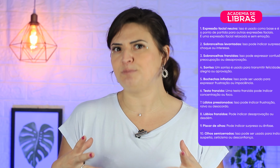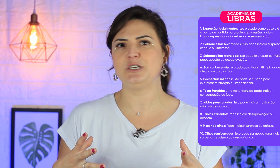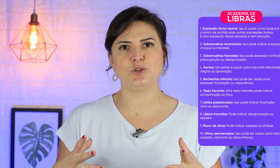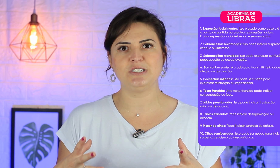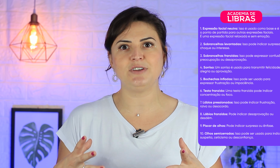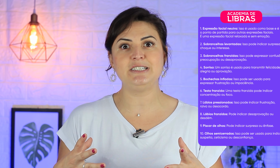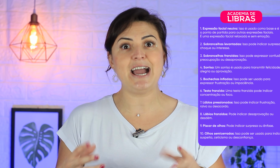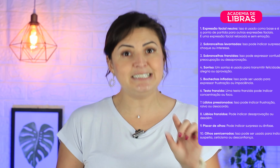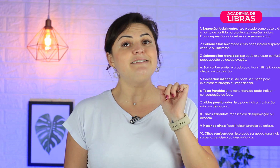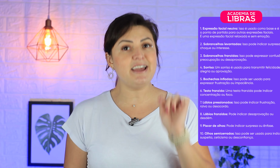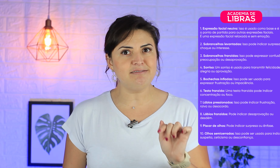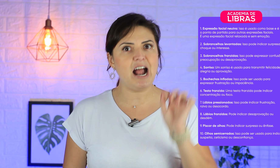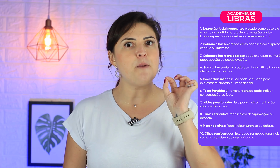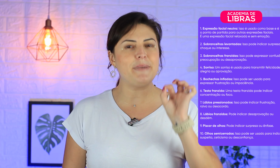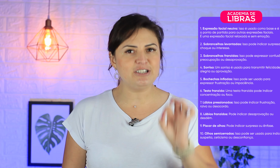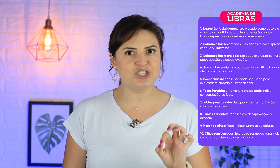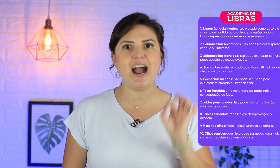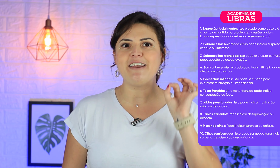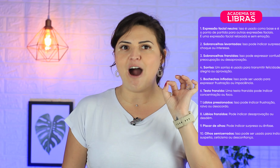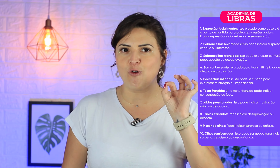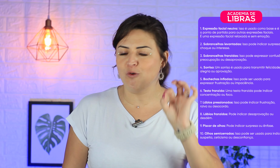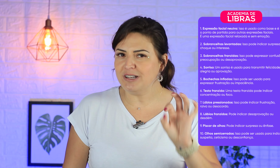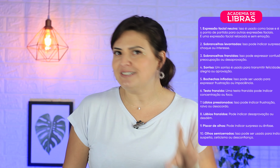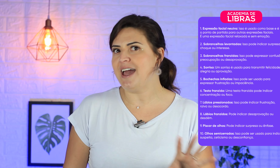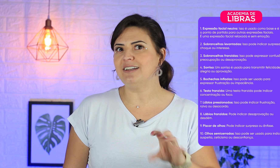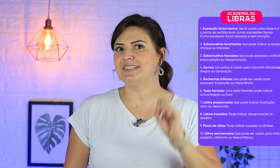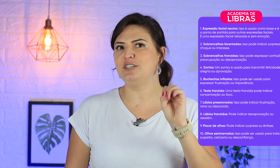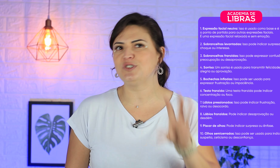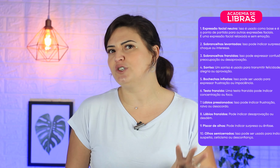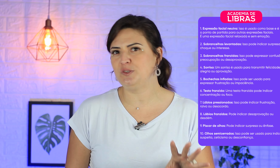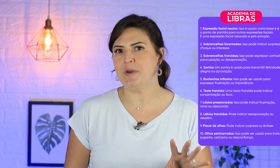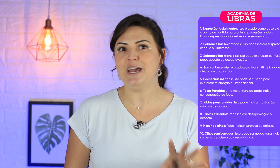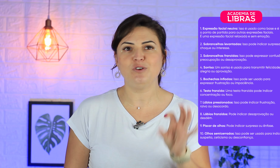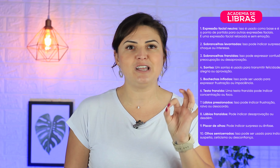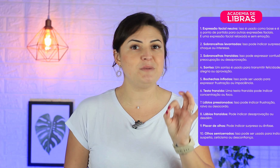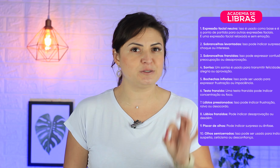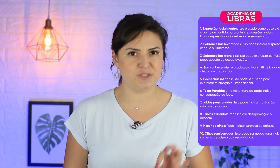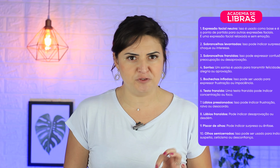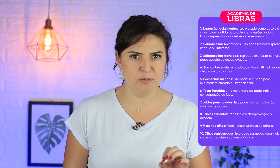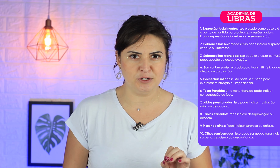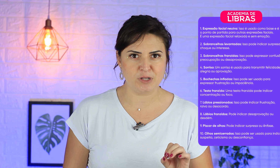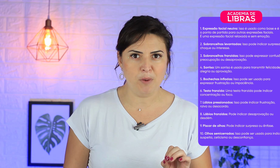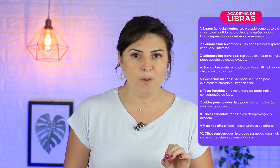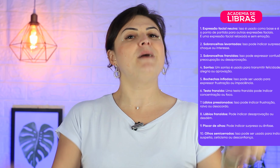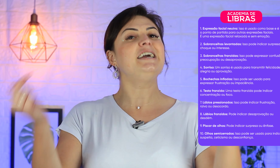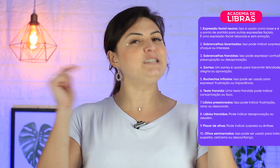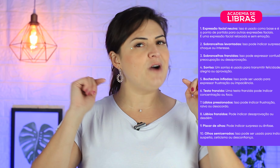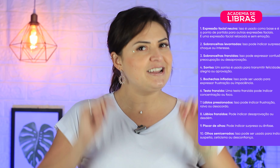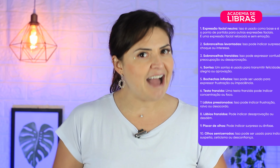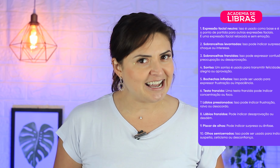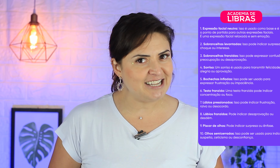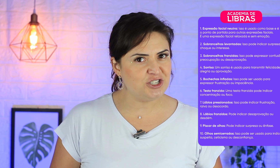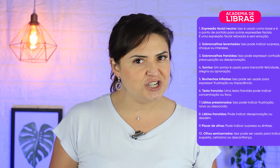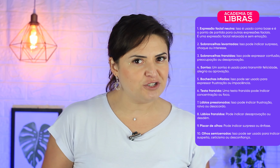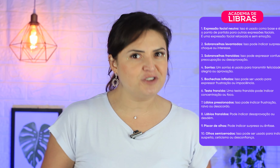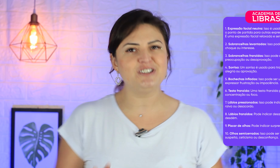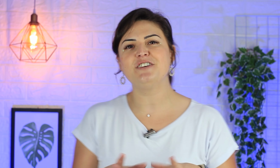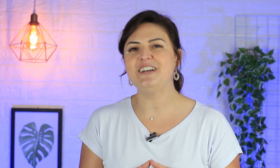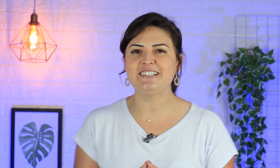expressões faciais e tentar praticar algumas delas aí no seu espelho, até mesmo se filmando, tá bom? Mas eu ainda acredito que você vai